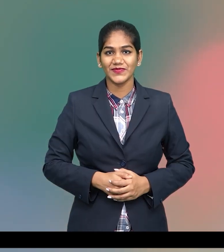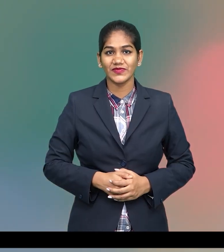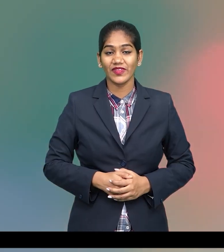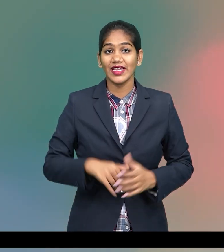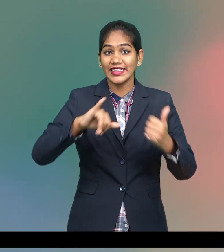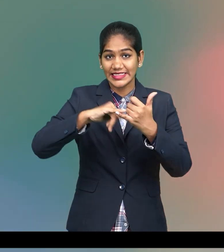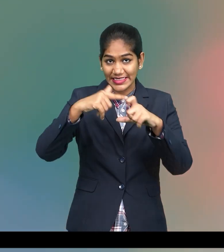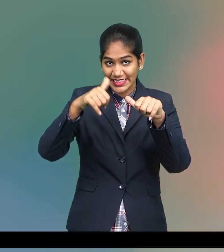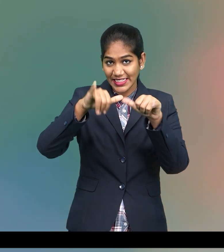ఋతువులు